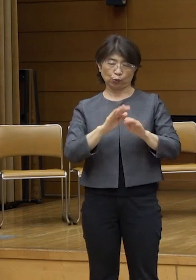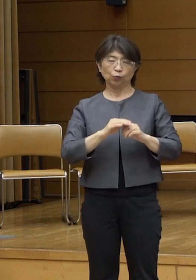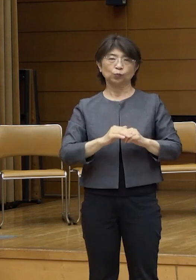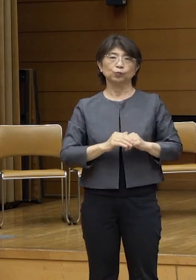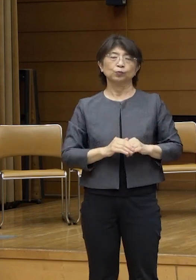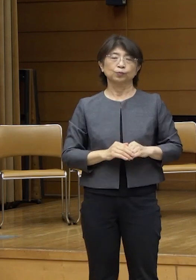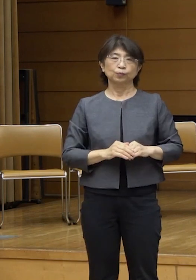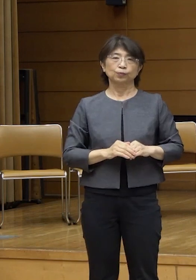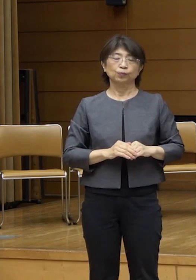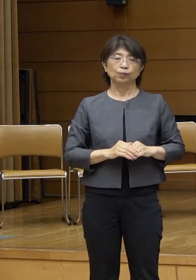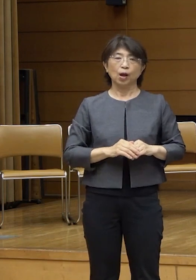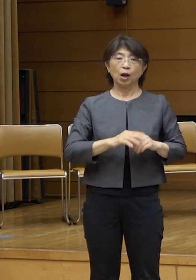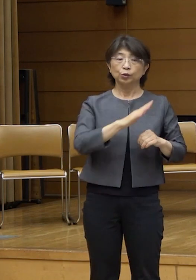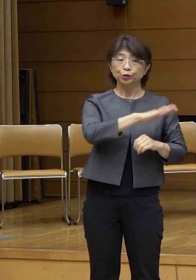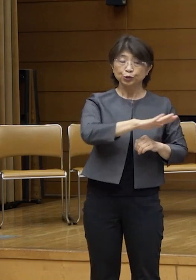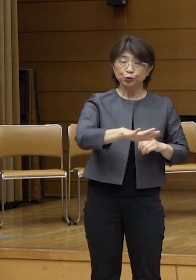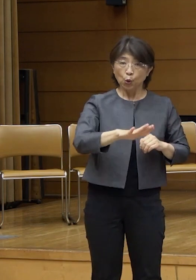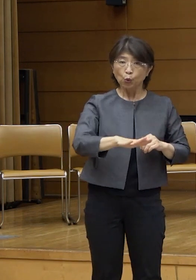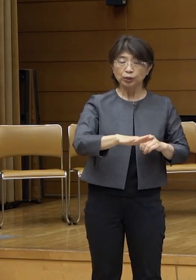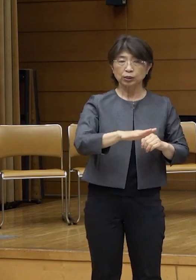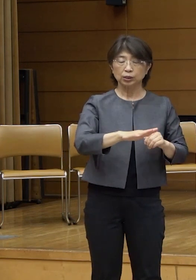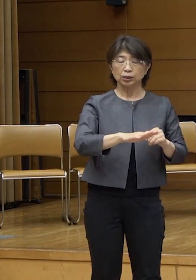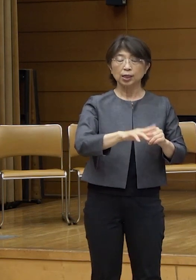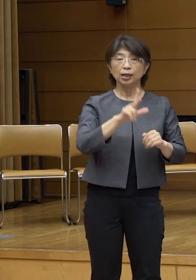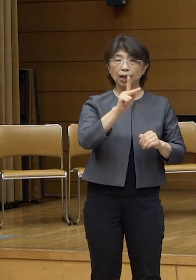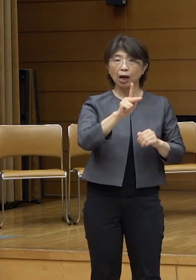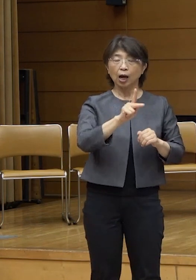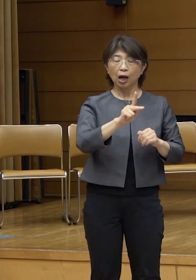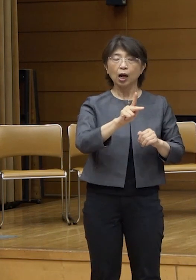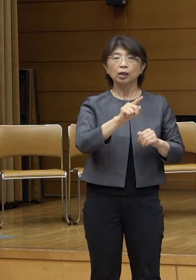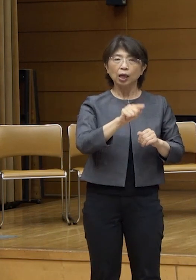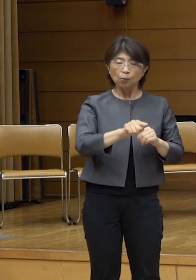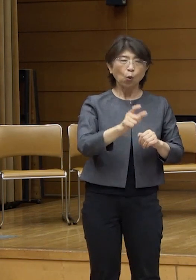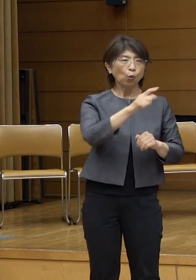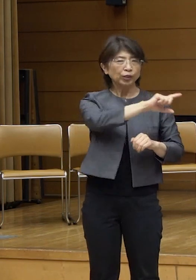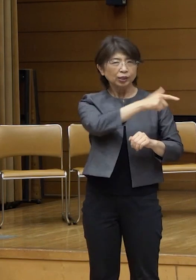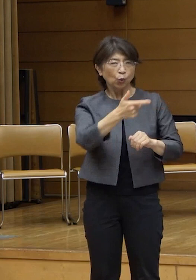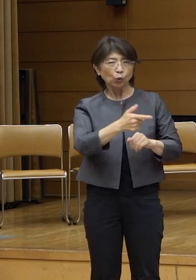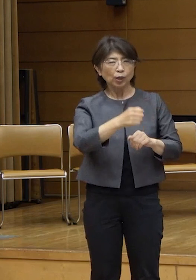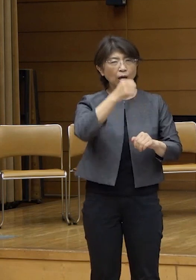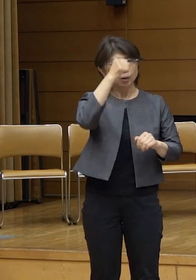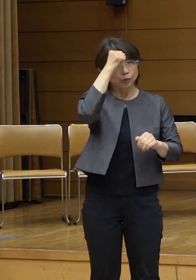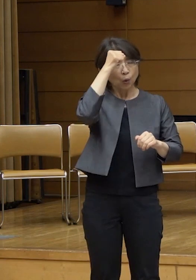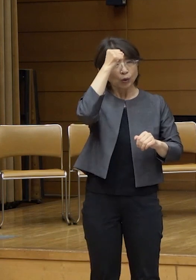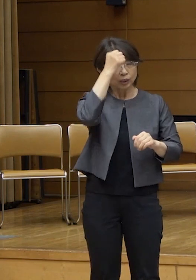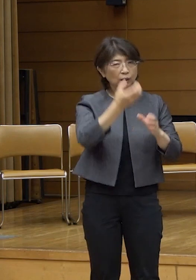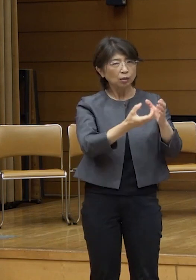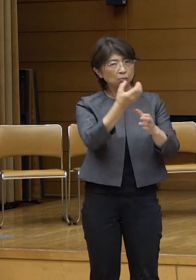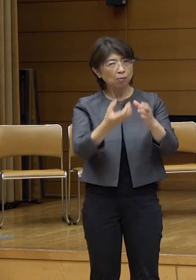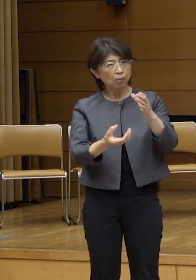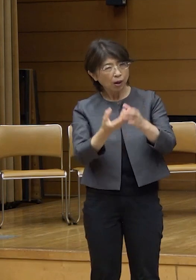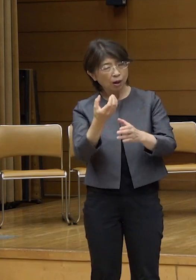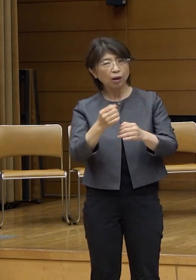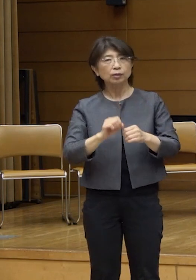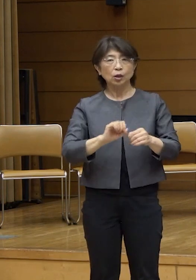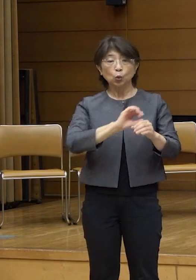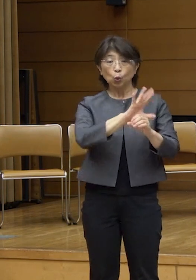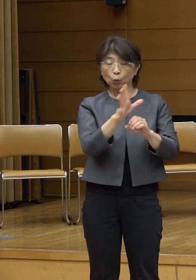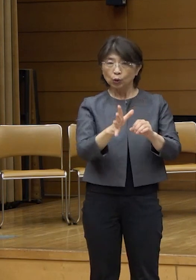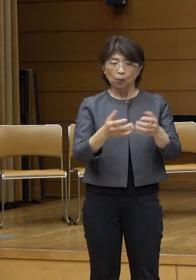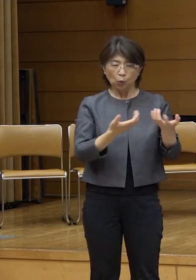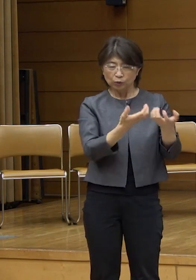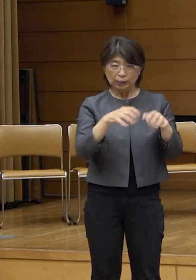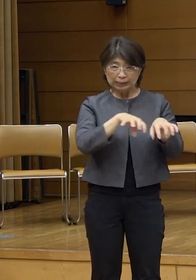在小児科でいろんな病気が出始めてて、実は小児科新型コロナの時よりも忙しくなっているといったような状況がある